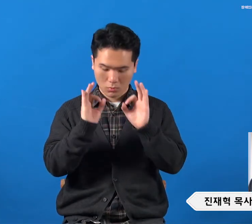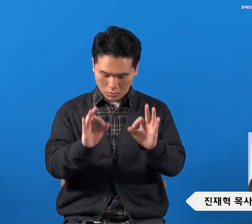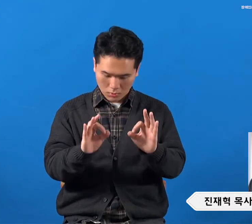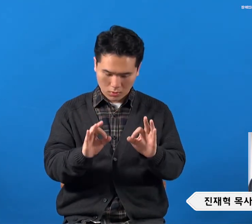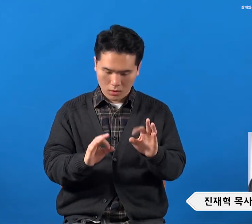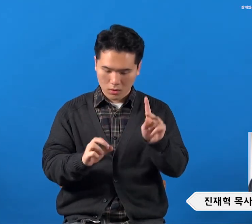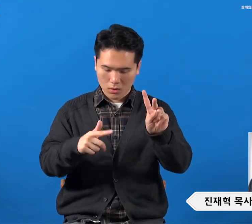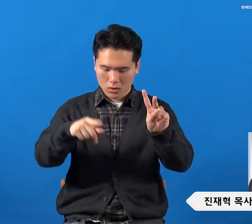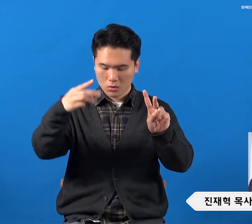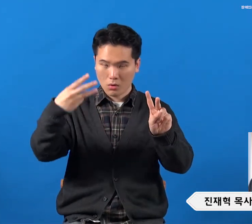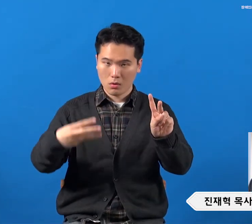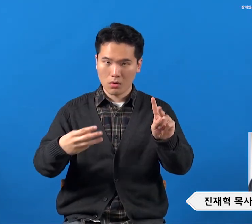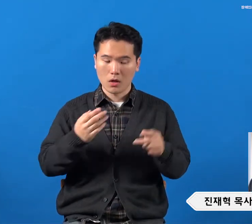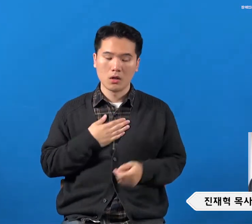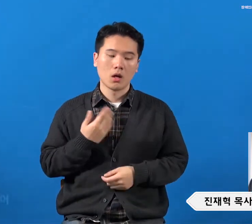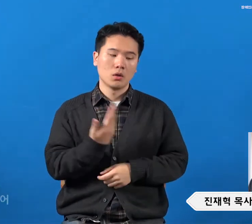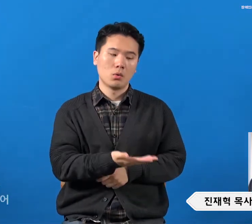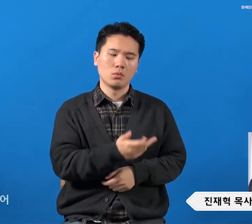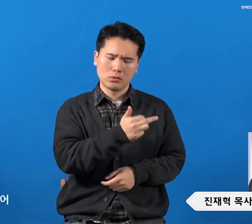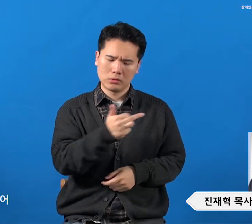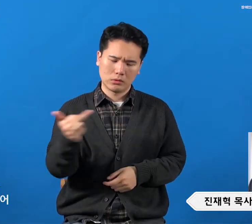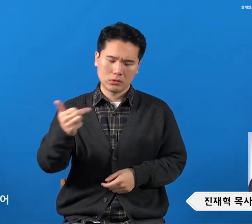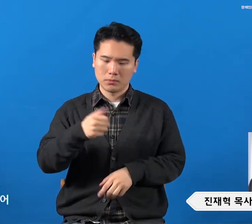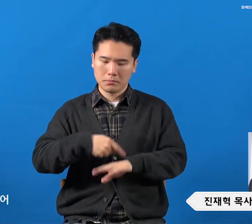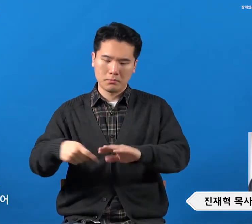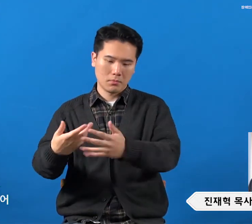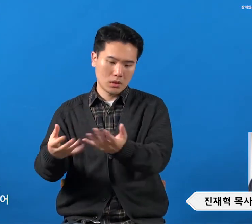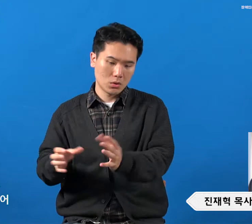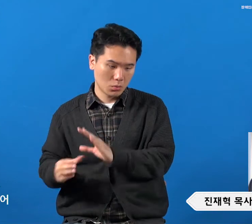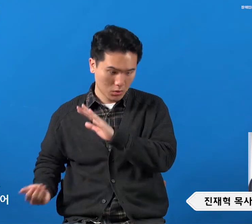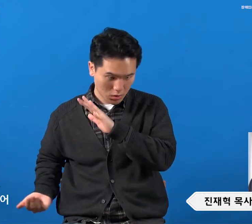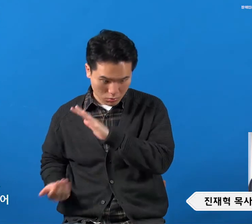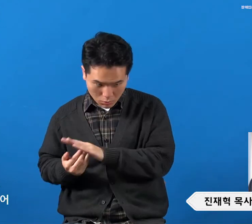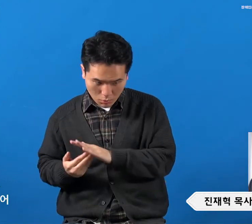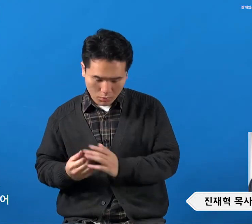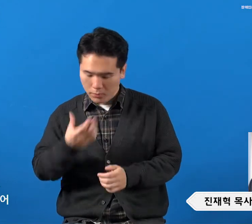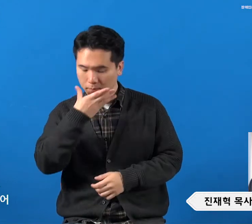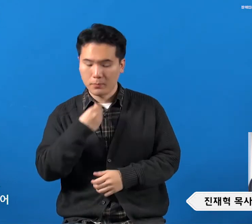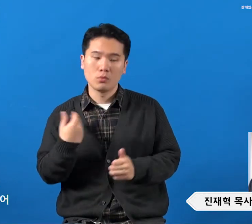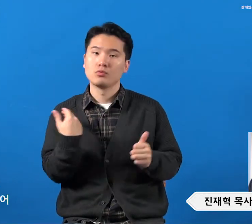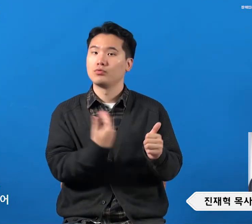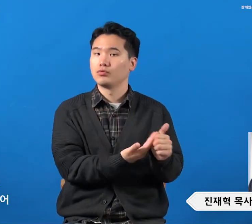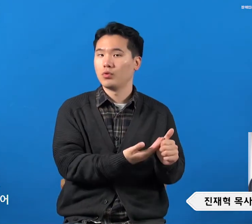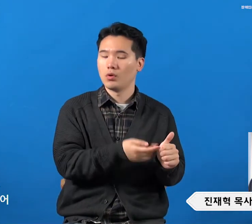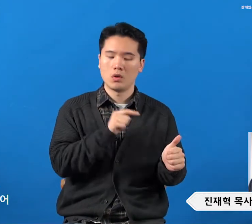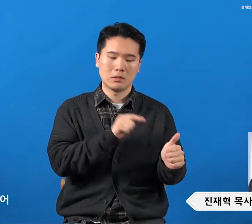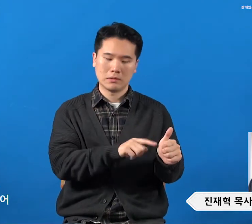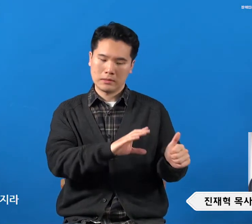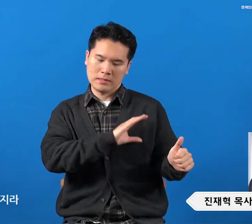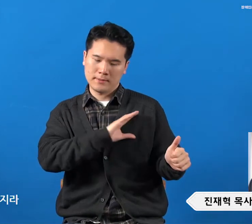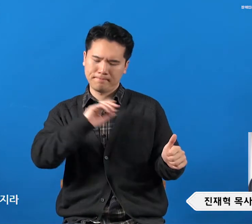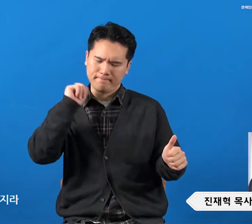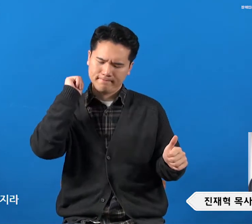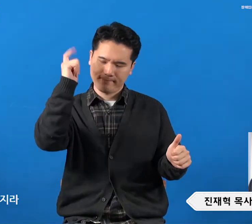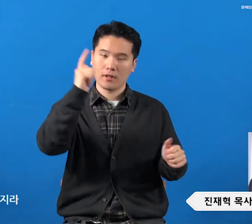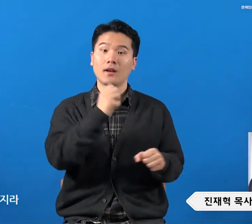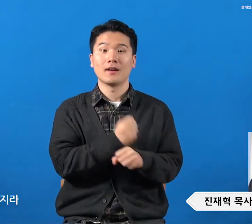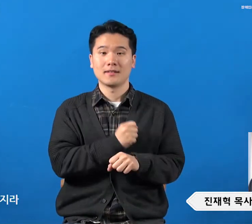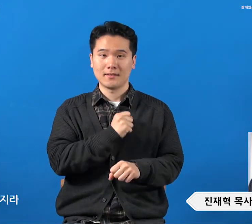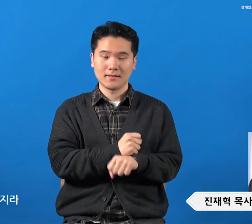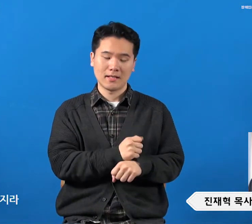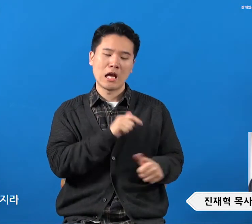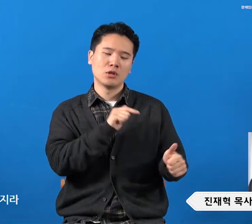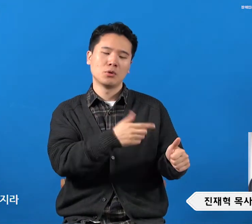이렇게 말씀합니다. 2절, 내가 너로 큰 민족을 이루고 내게 복을 주어 내 이름을 창대하게 하리니